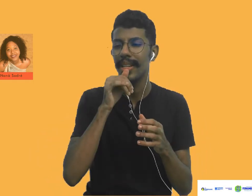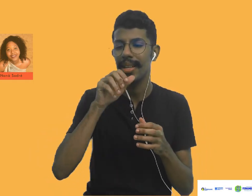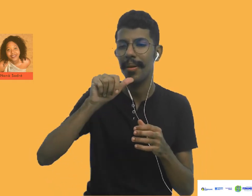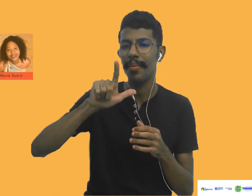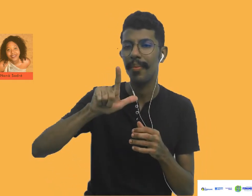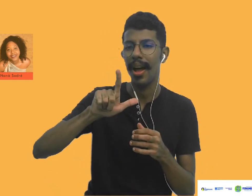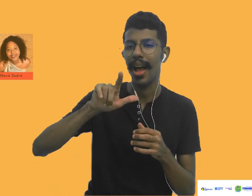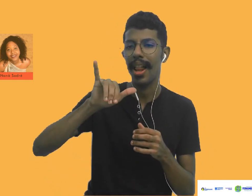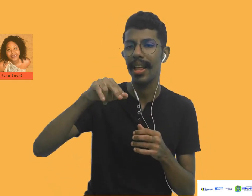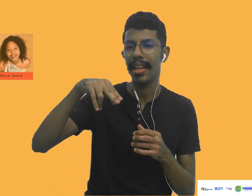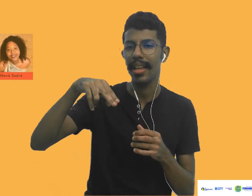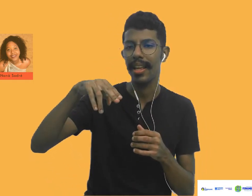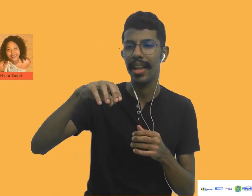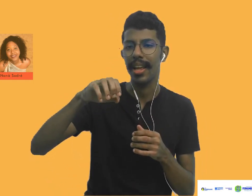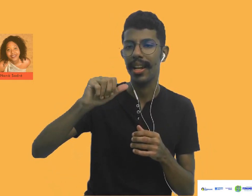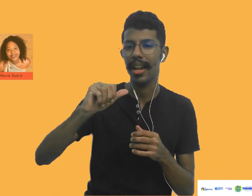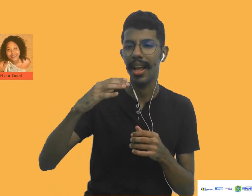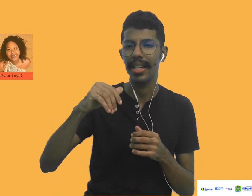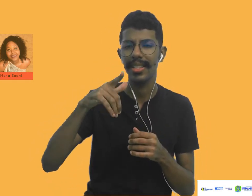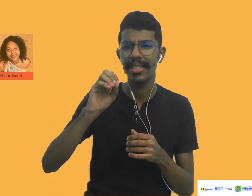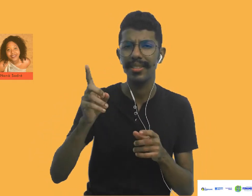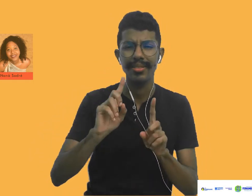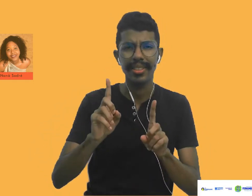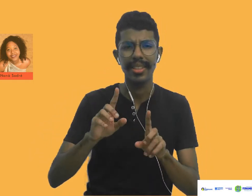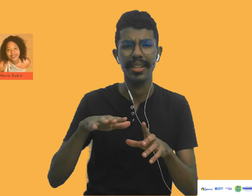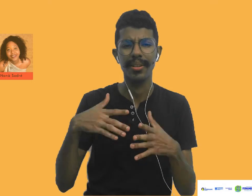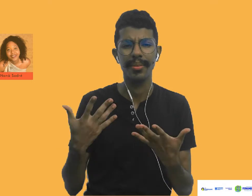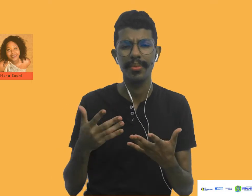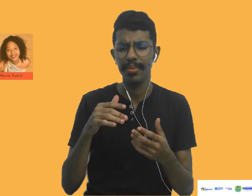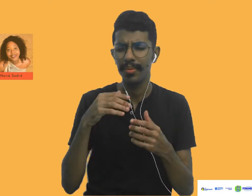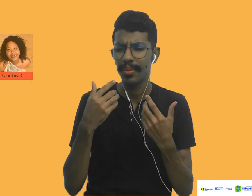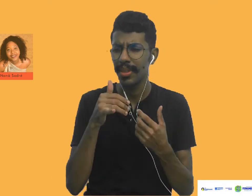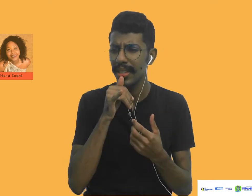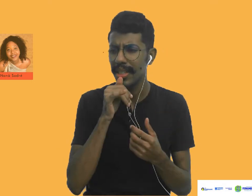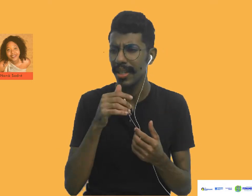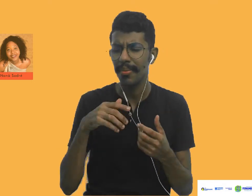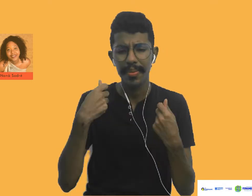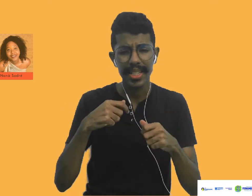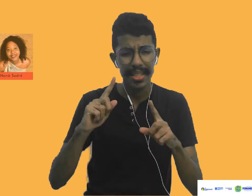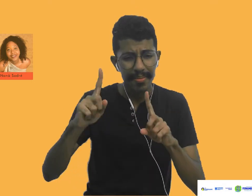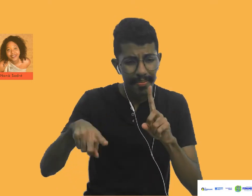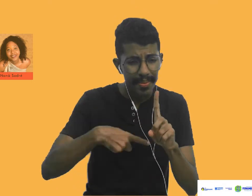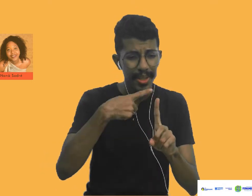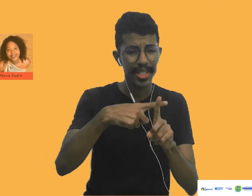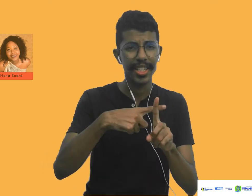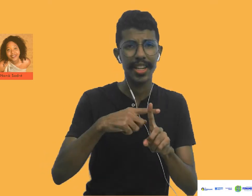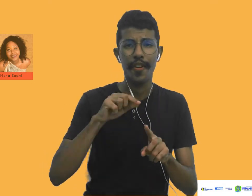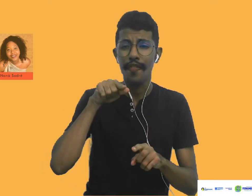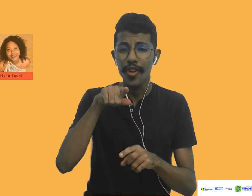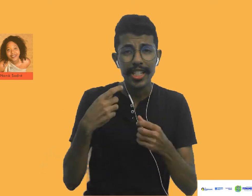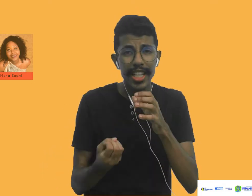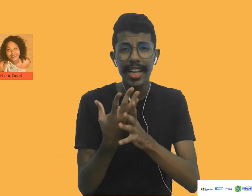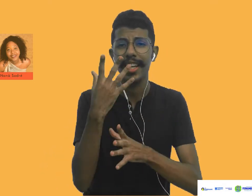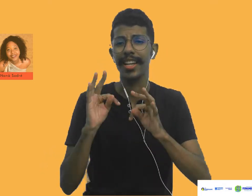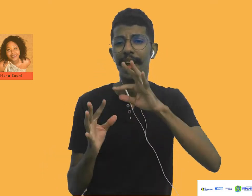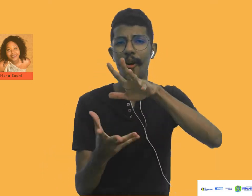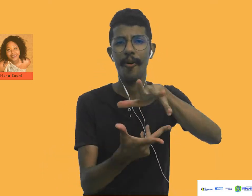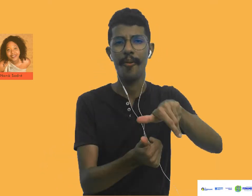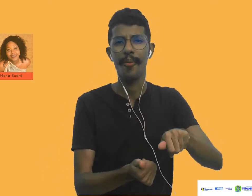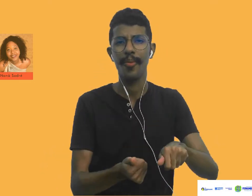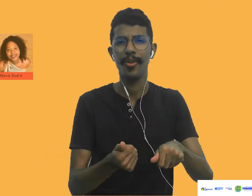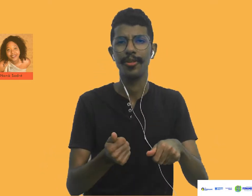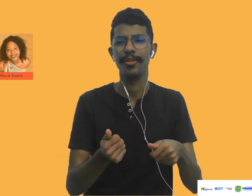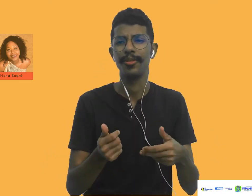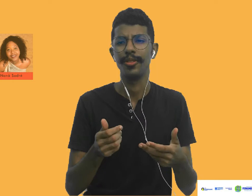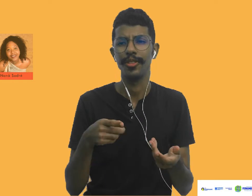a positividade tóxica que a gente vê por aí. Ai, que nada, sejamos positivos, o mundo quem faz é você que co-cria, e aí